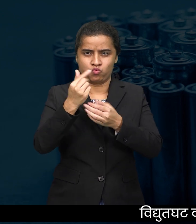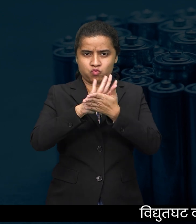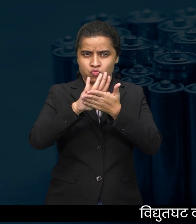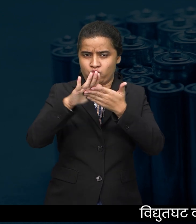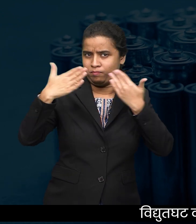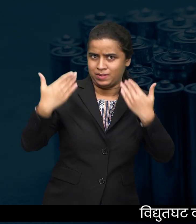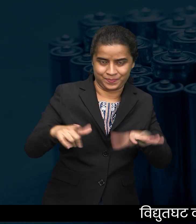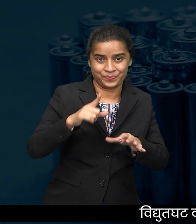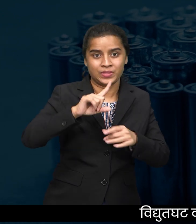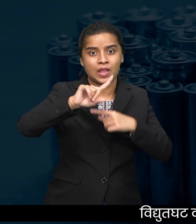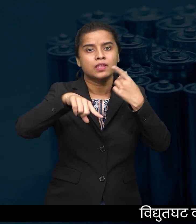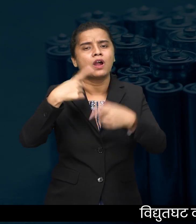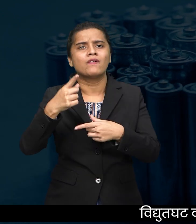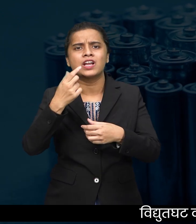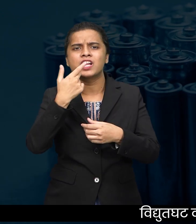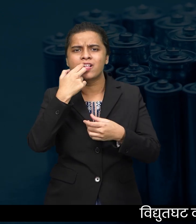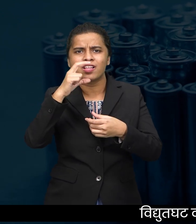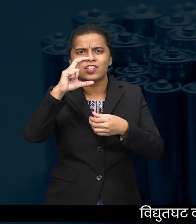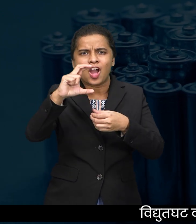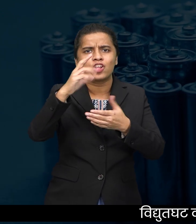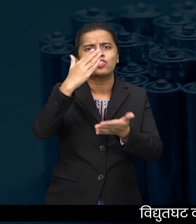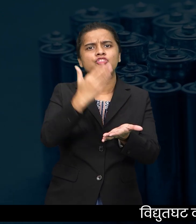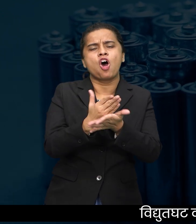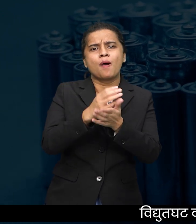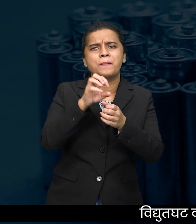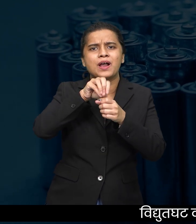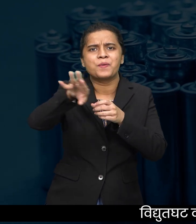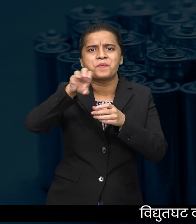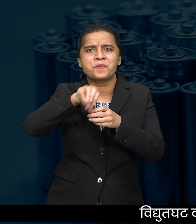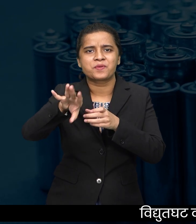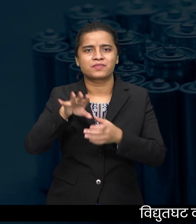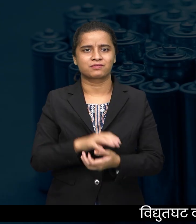विद्युत घट वीज निर्मिती थांबवतो.